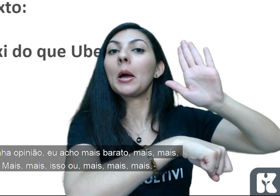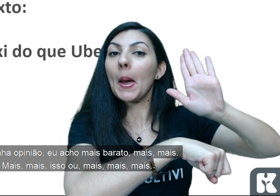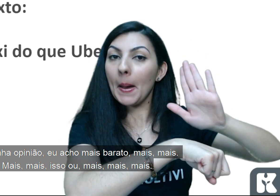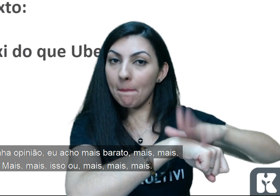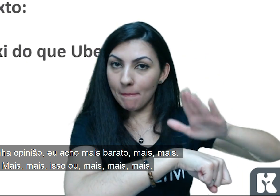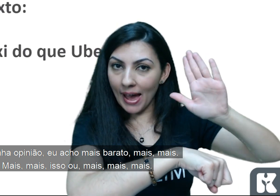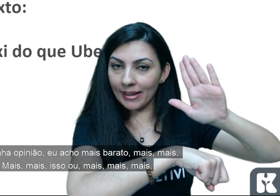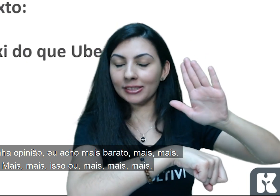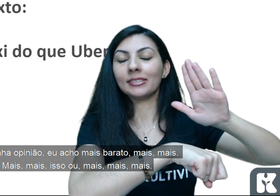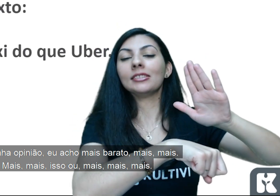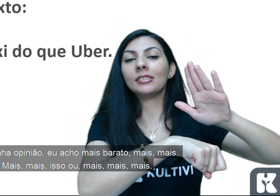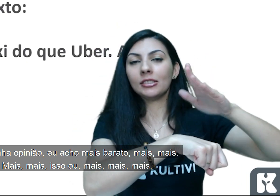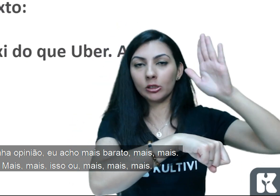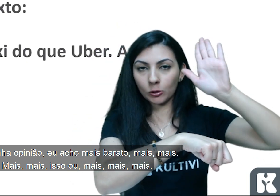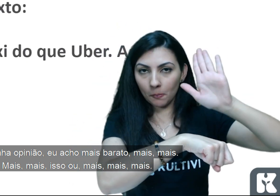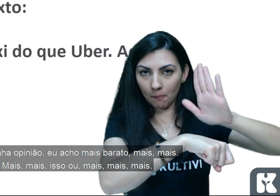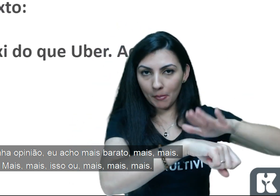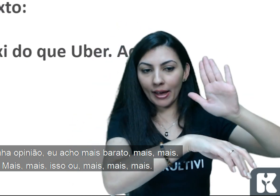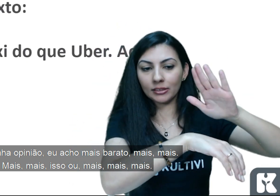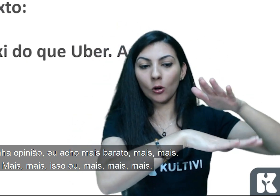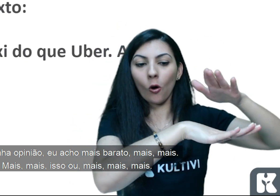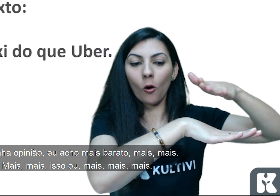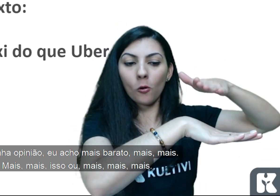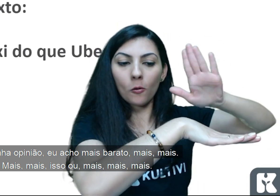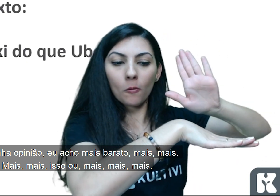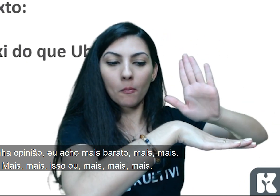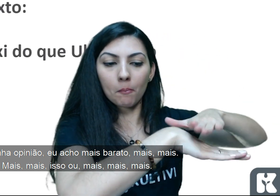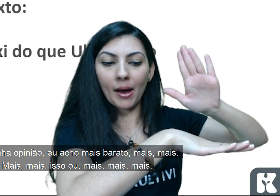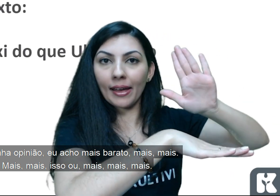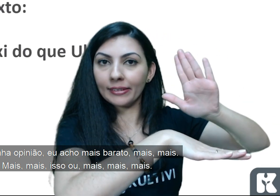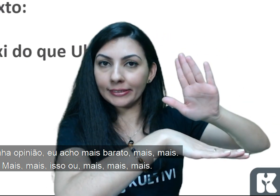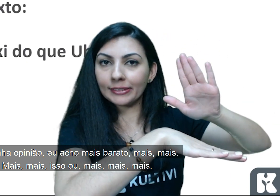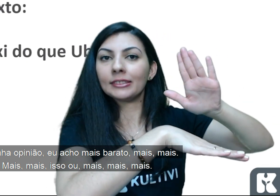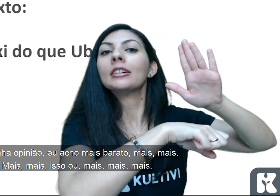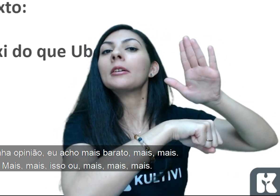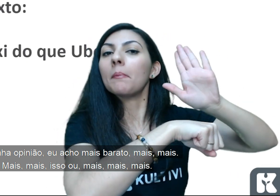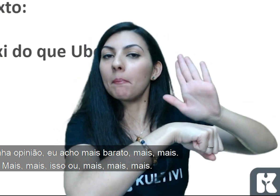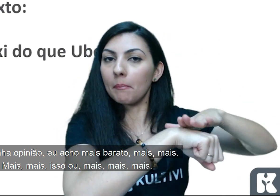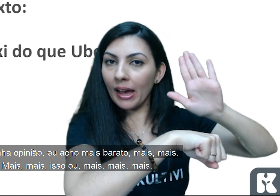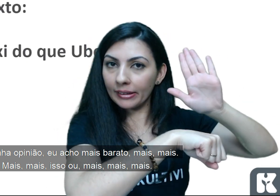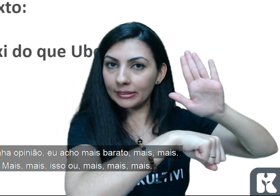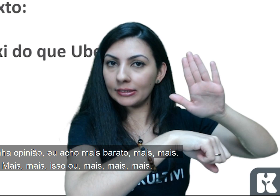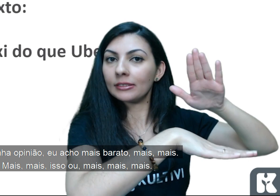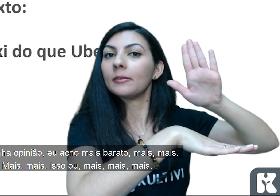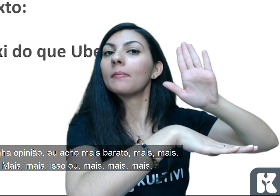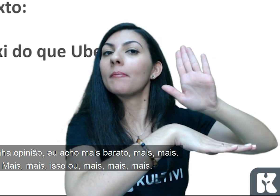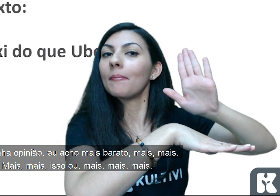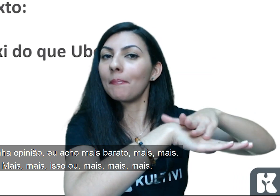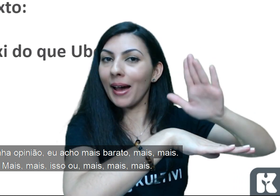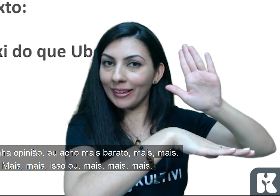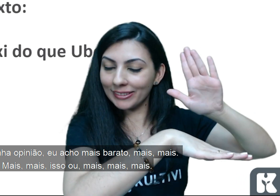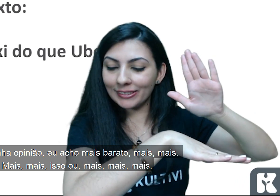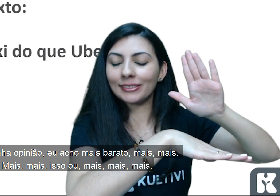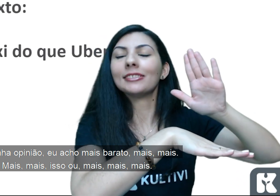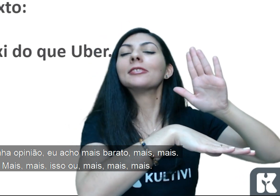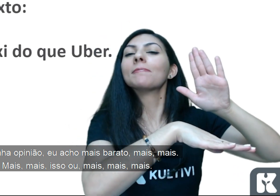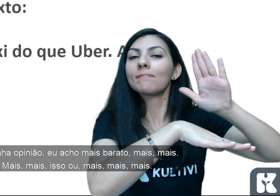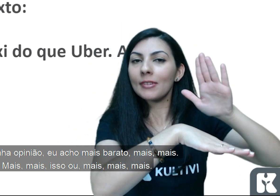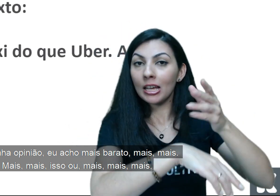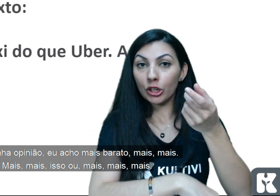Mais Isso Mais Ou Mais Mais Mais